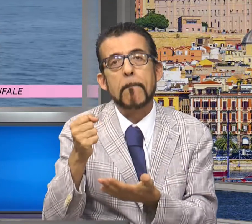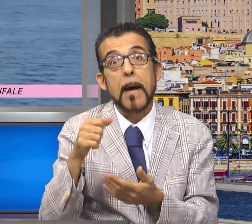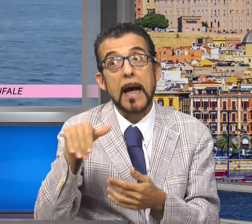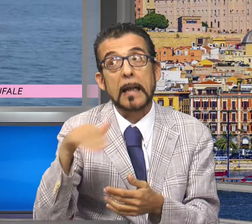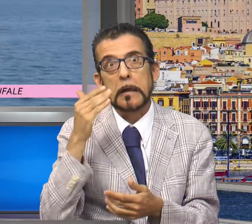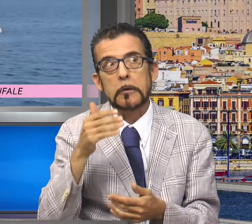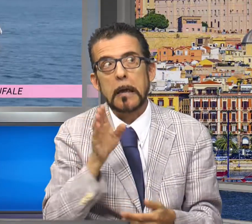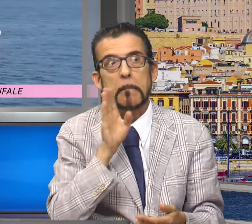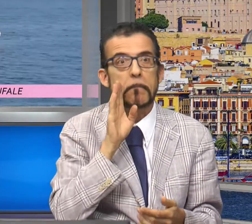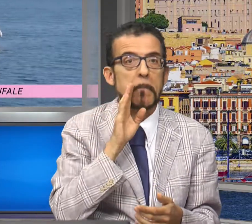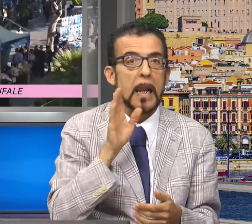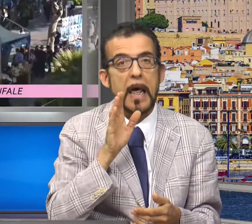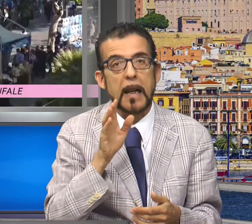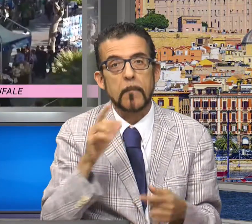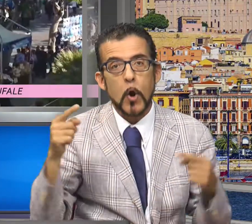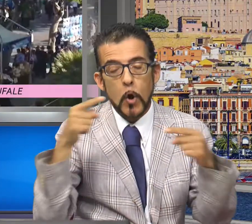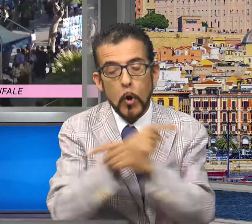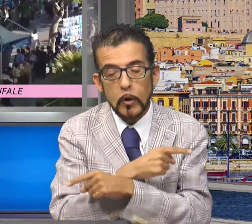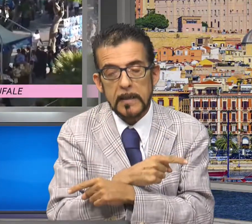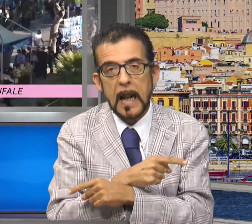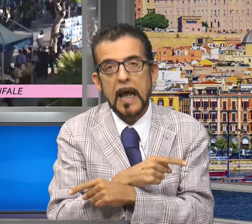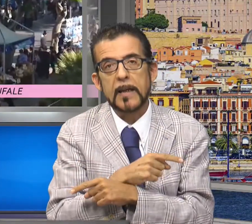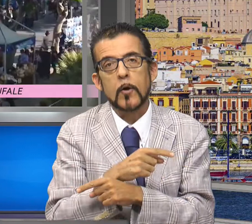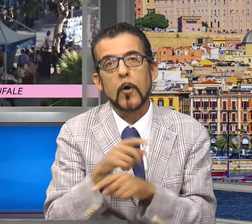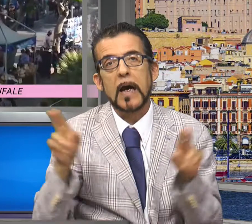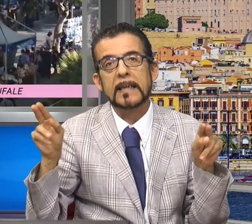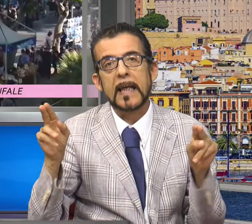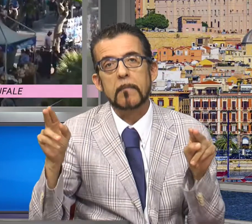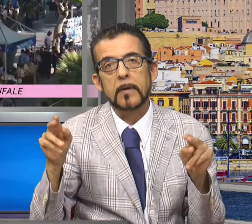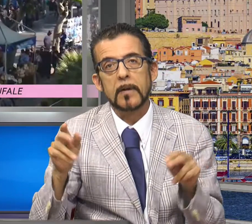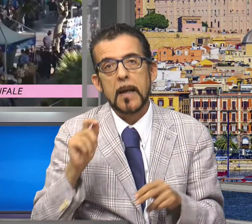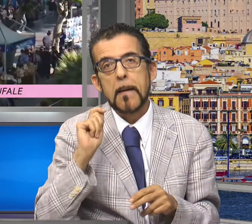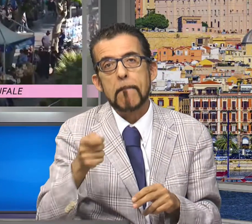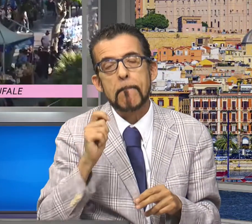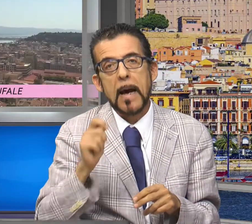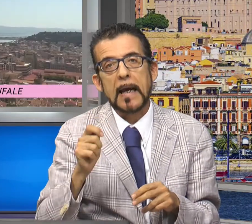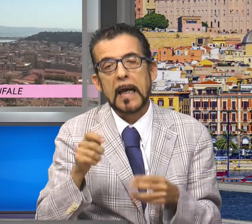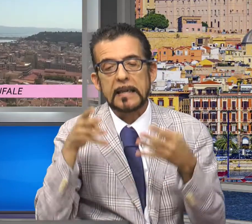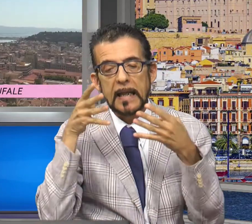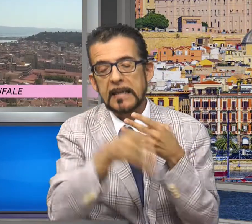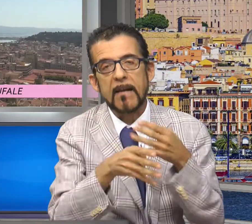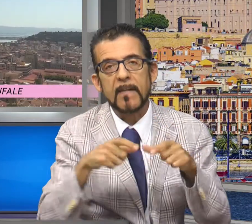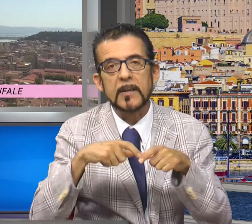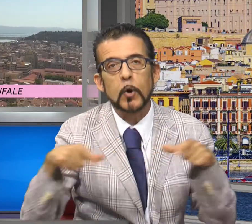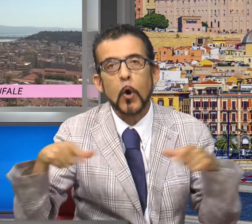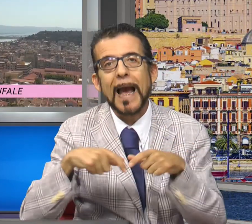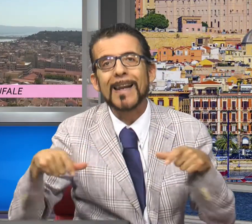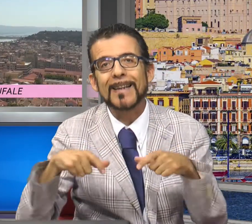perché è contrario ai termini del servizio. Pagate esclusivamente attraverso carte di credito sul sito e nessun